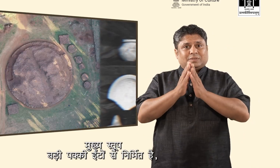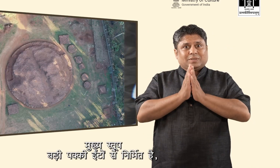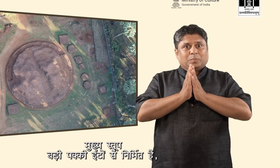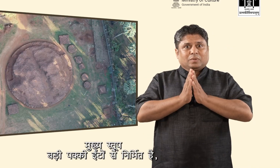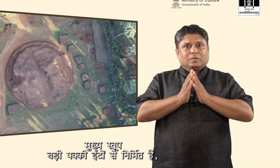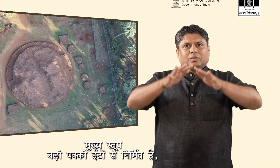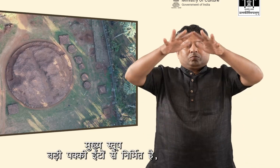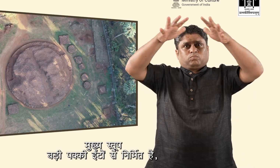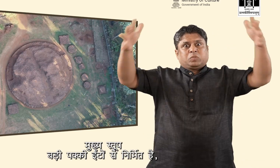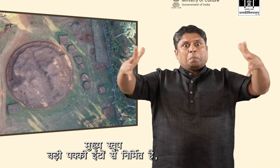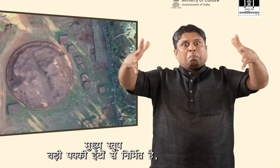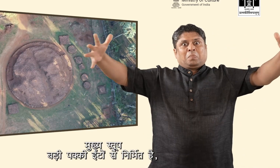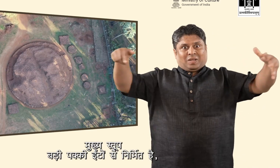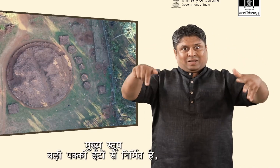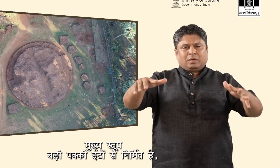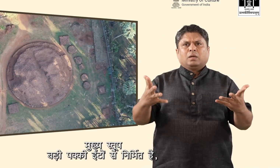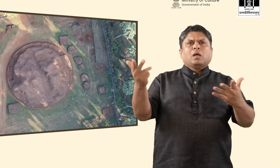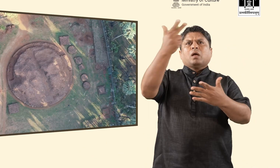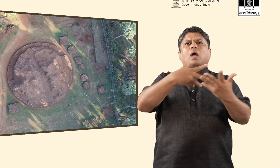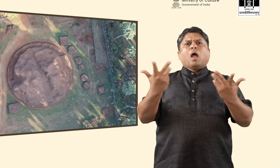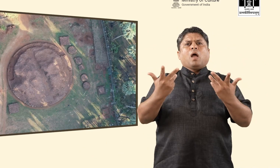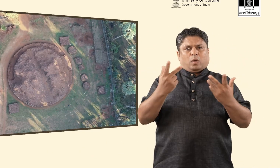मुख्य स्तूप बड़ी पक्की ईंटों से निर्मित है।